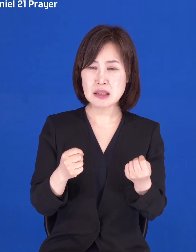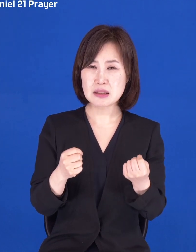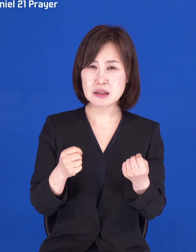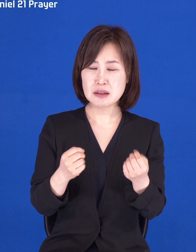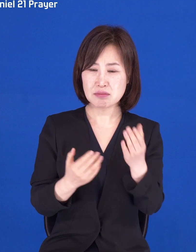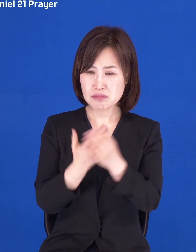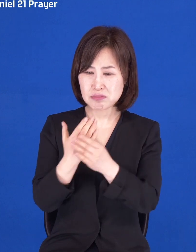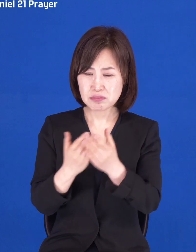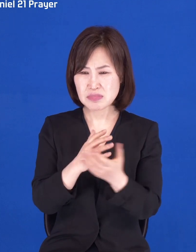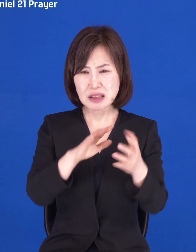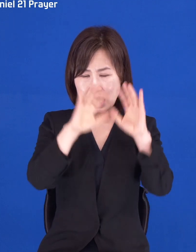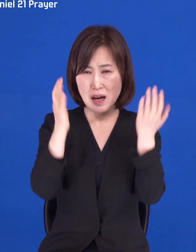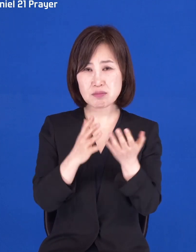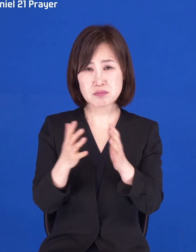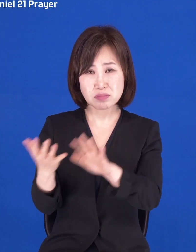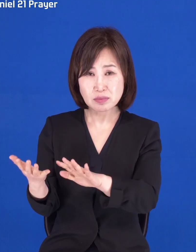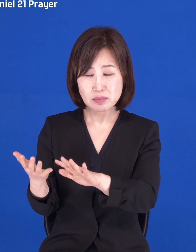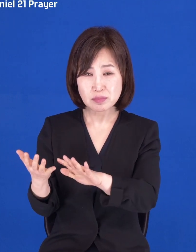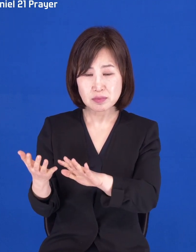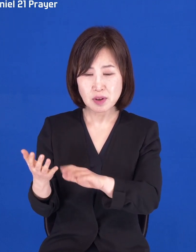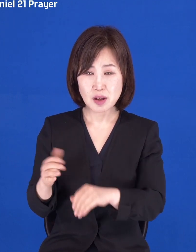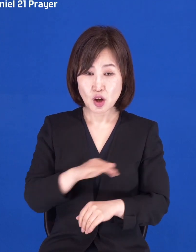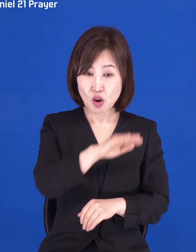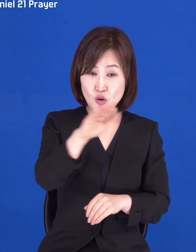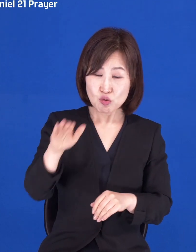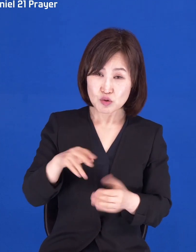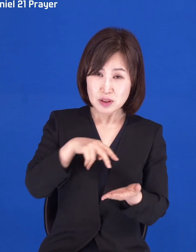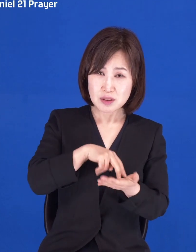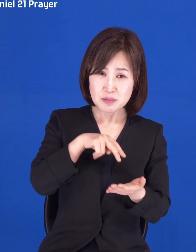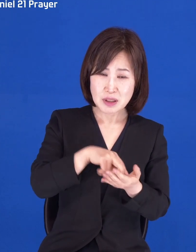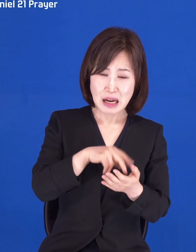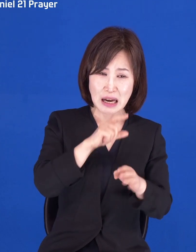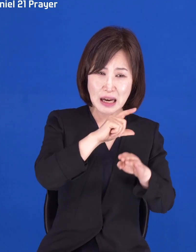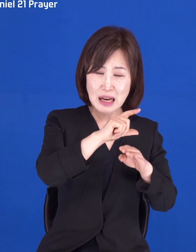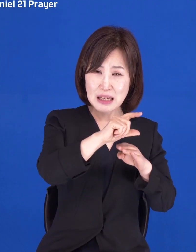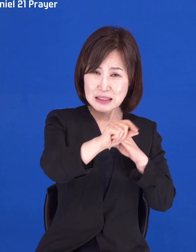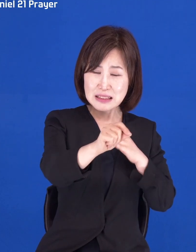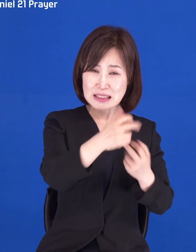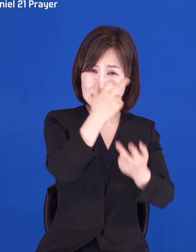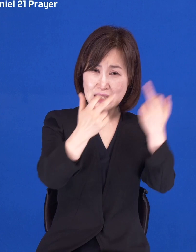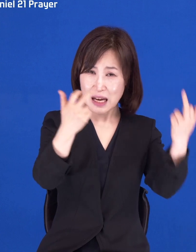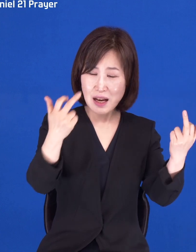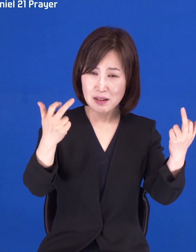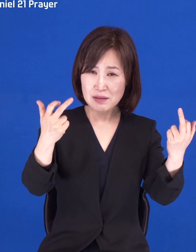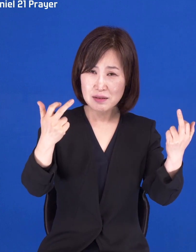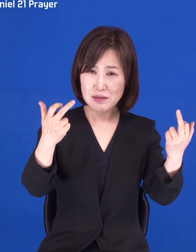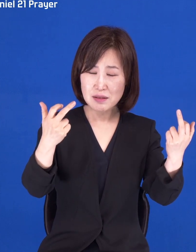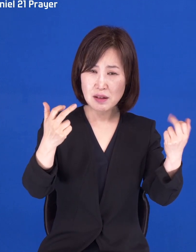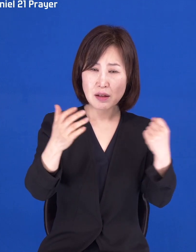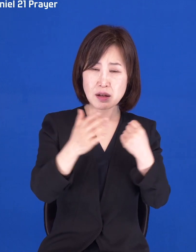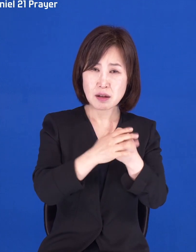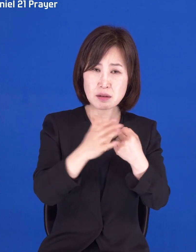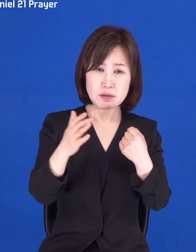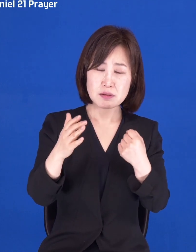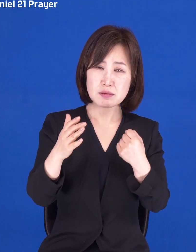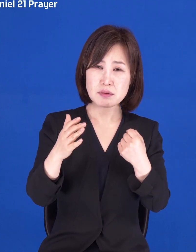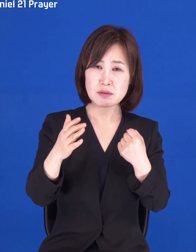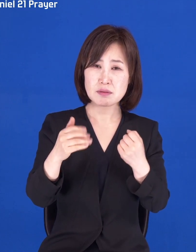저희는 이쪽 돌아도 산이고 저쪽 돌아도 산이고 그냥 다 앞뒤돌아도 산이다